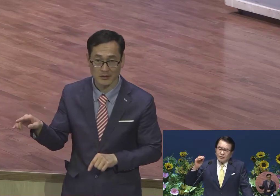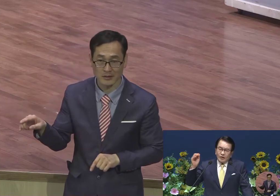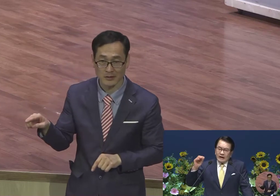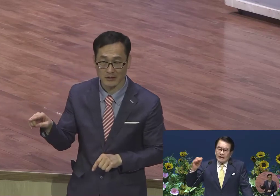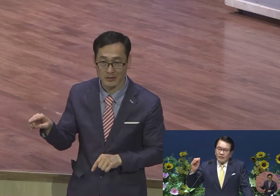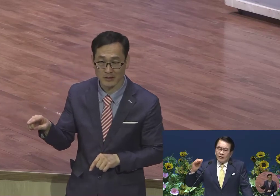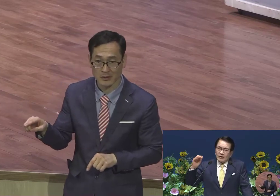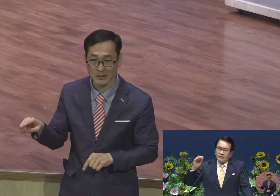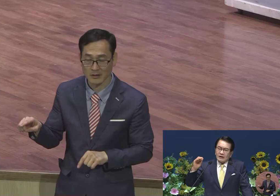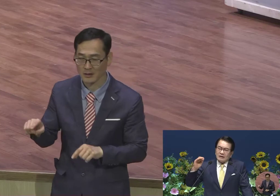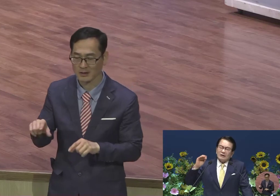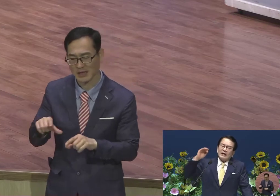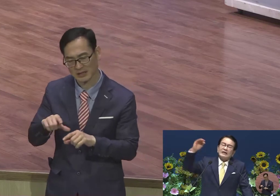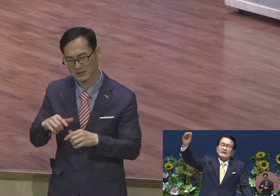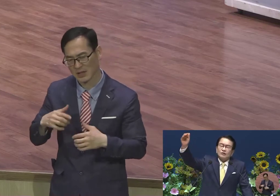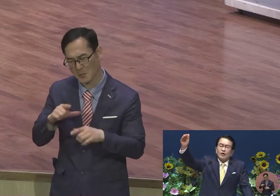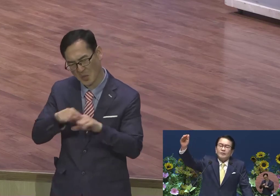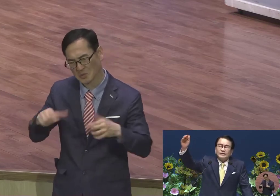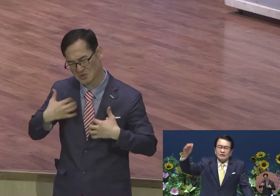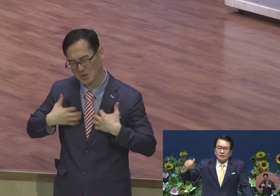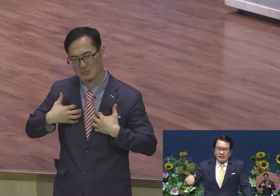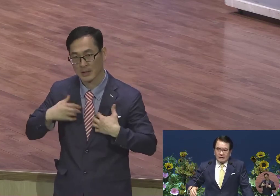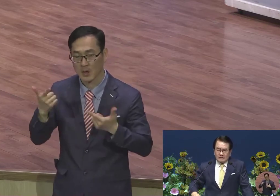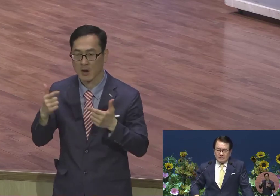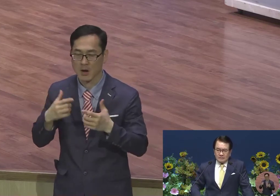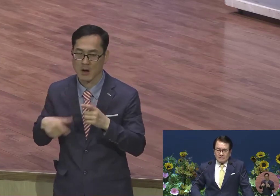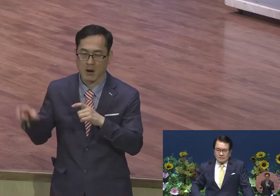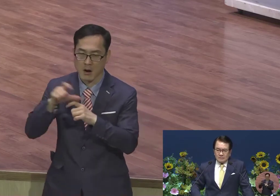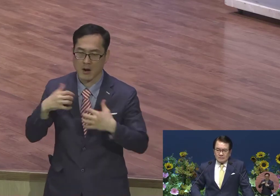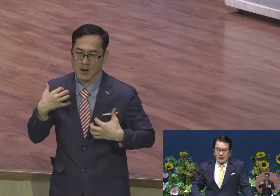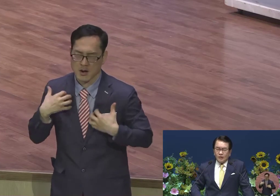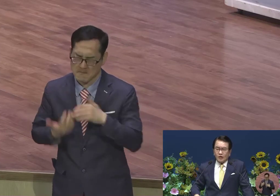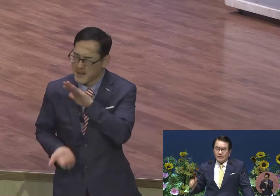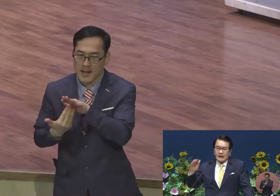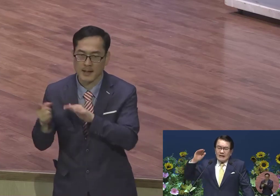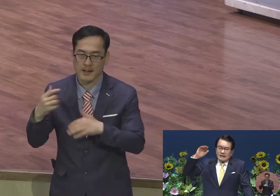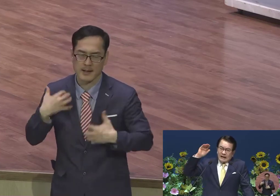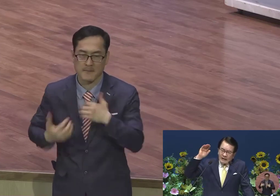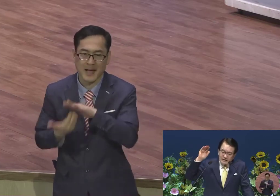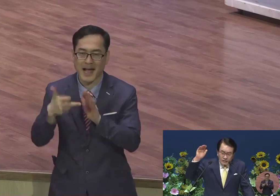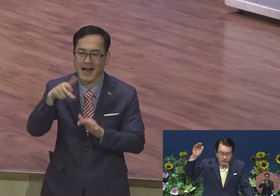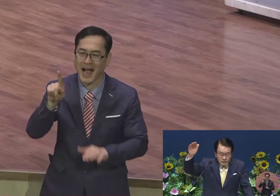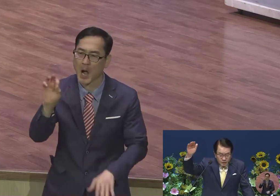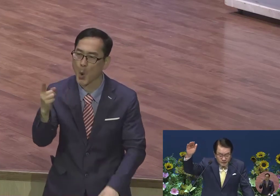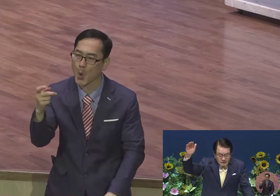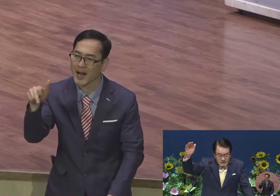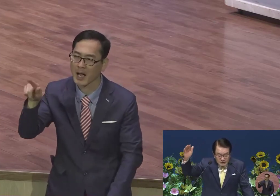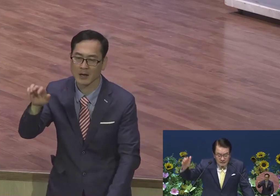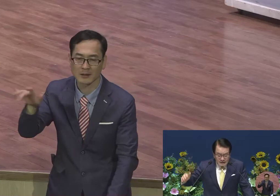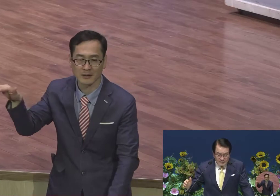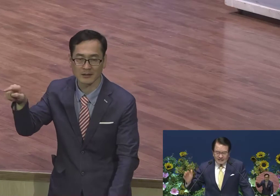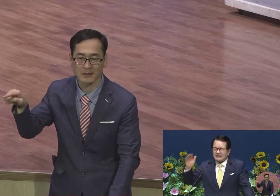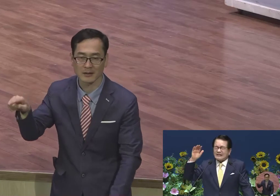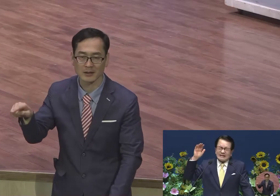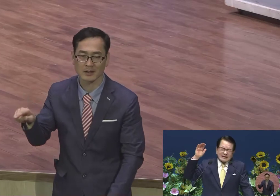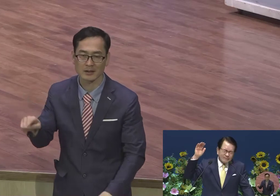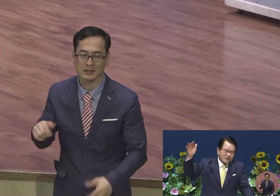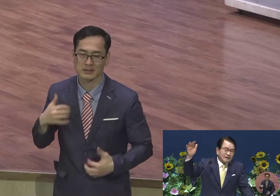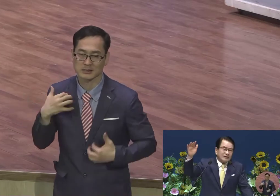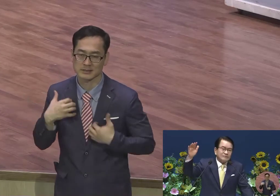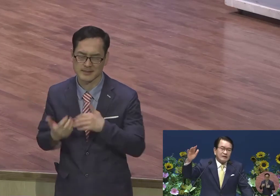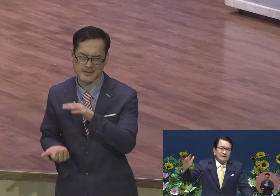표현한 게 아니고 그보다 더 한창 높은 즐거움 말이에요 카오코메타 한창 더 높은 즐거움 그러니까 막